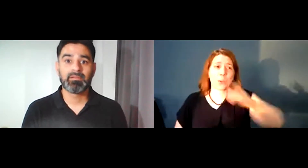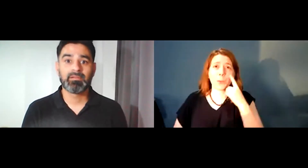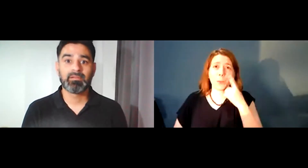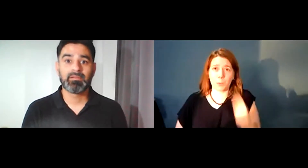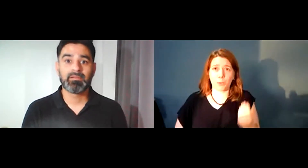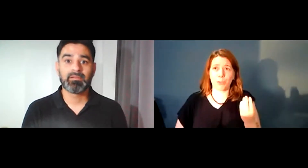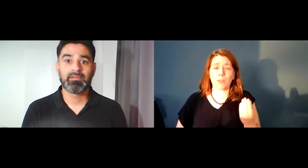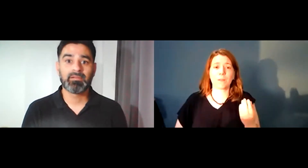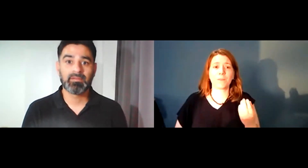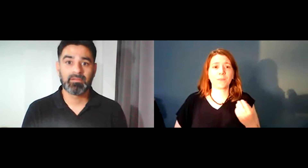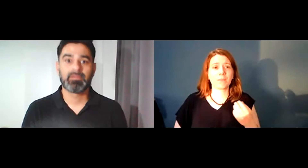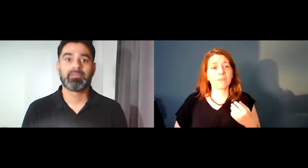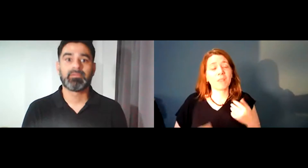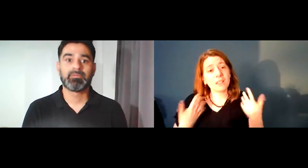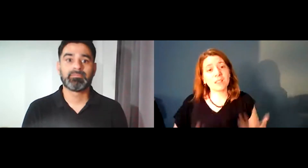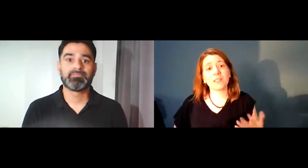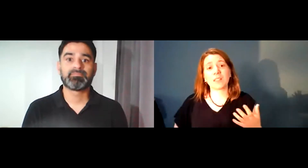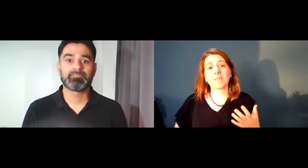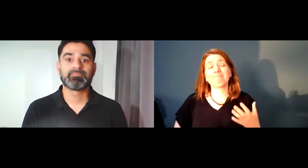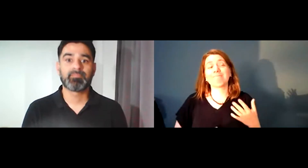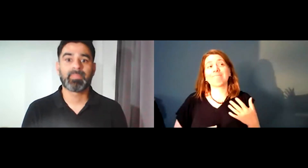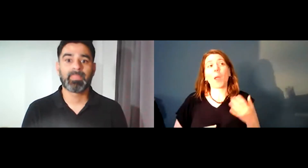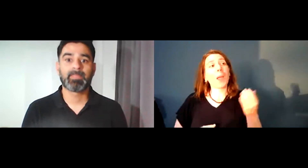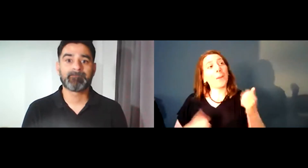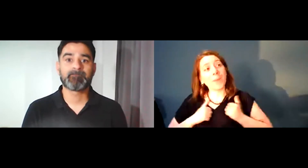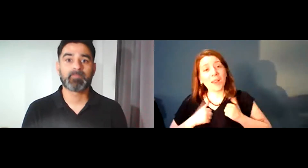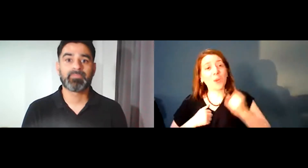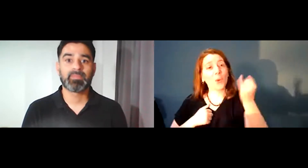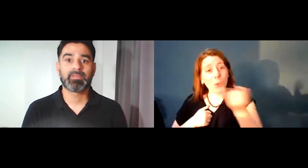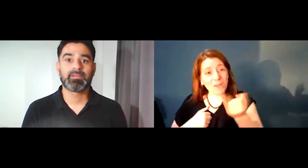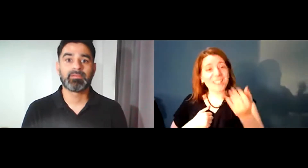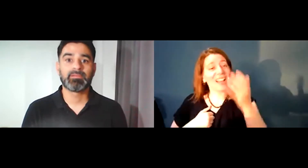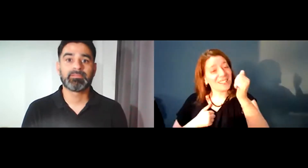la verdad que lo pasaba muy bien. Les agradezco infinitamente.